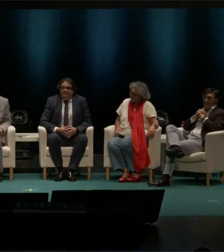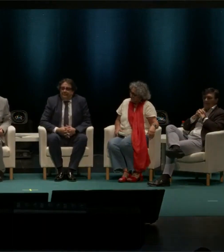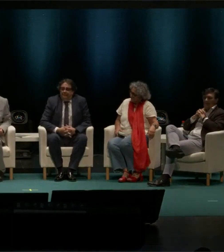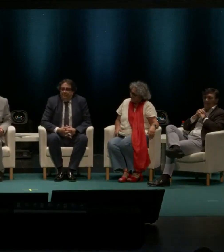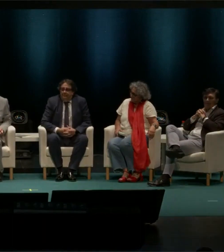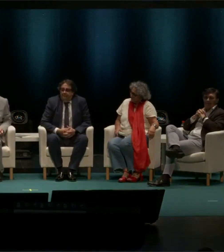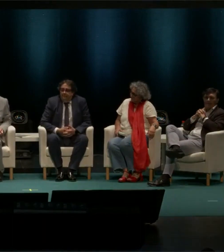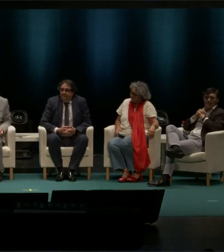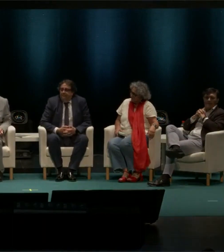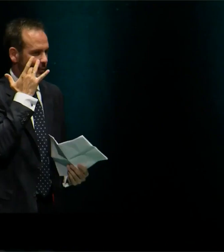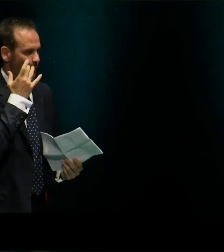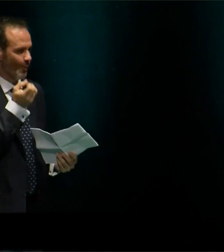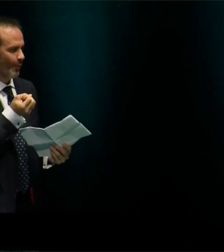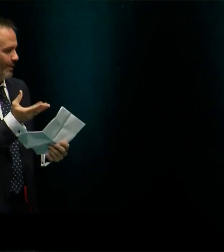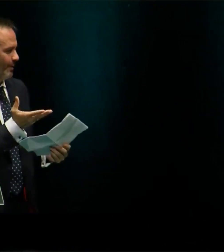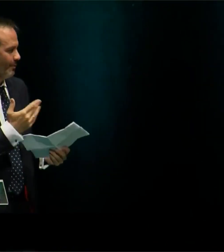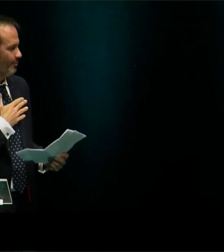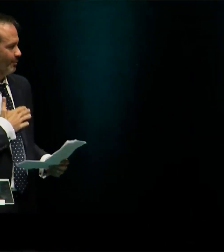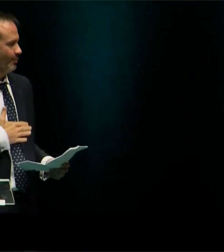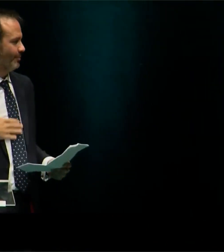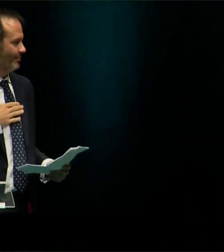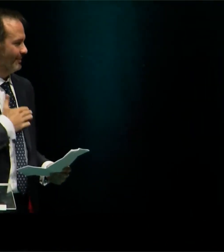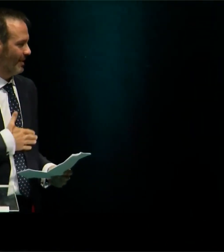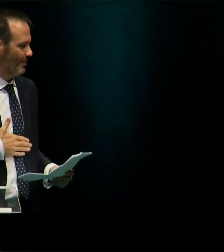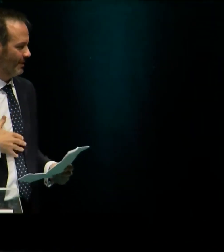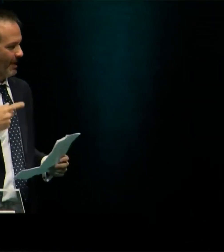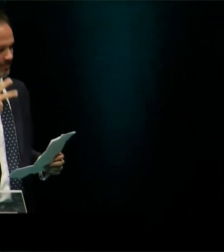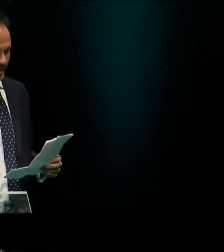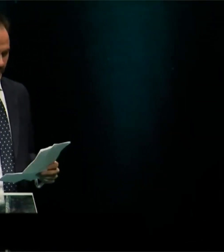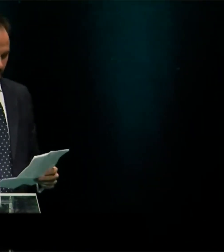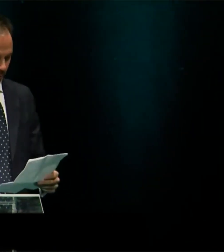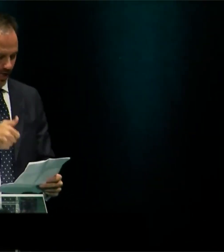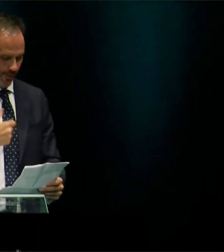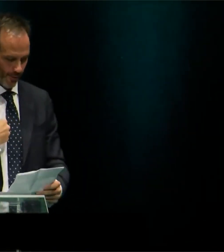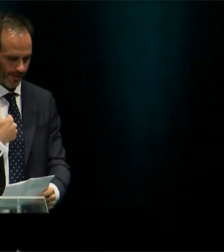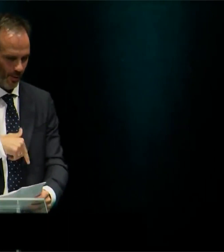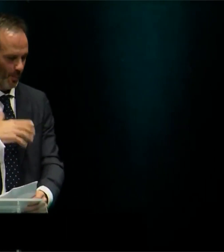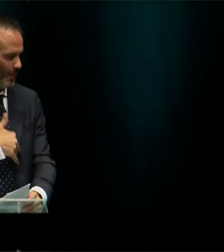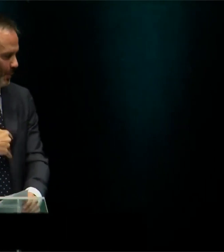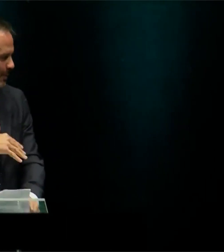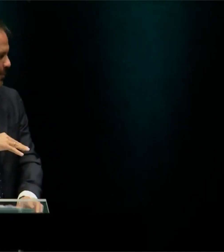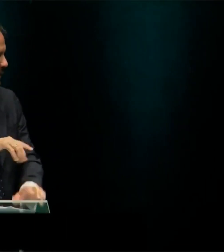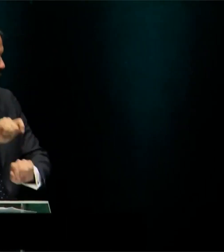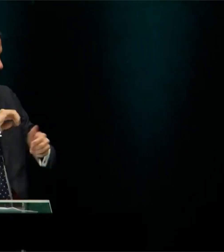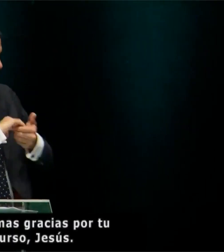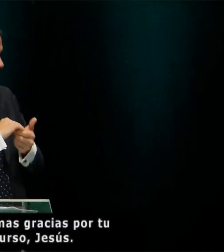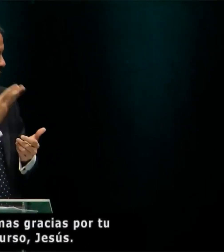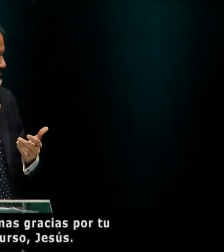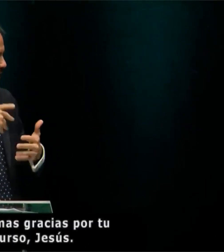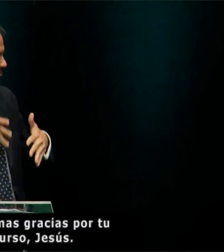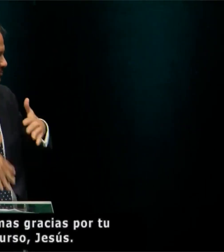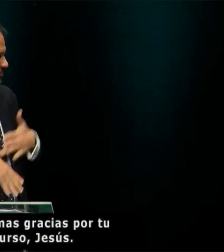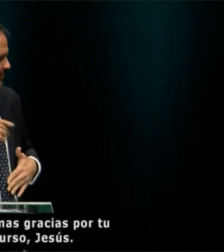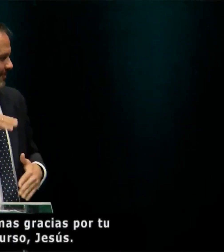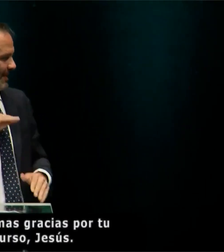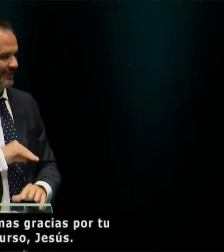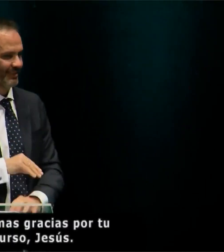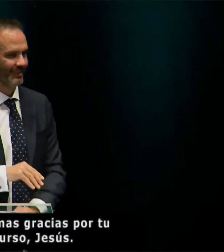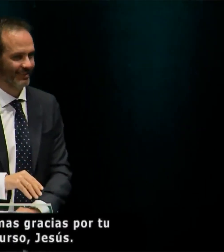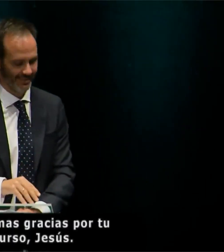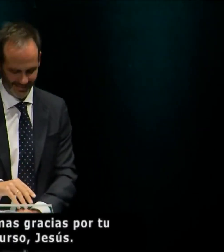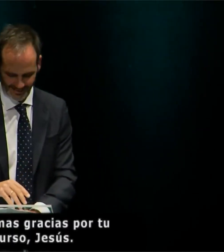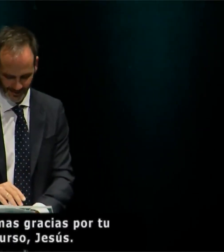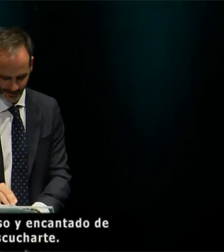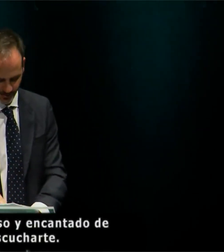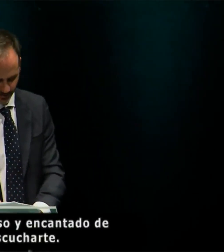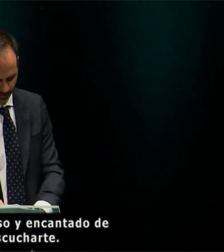Muchísimas gracias por tu discurso, Jesús, maravilloso y encantado de escucharte, de verdad. Tienes que notar que tienes muchísima experiencia, muchísimos años trabajando